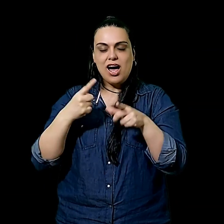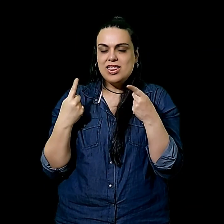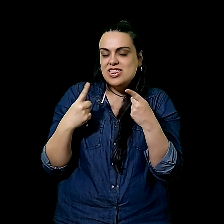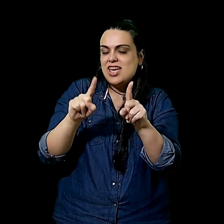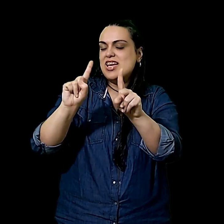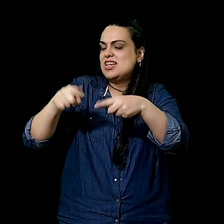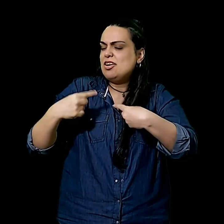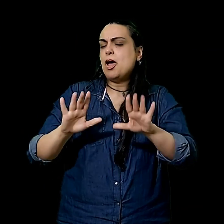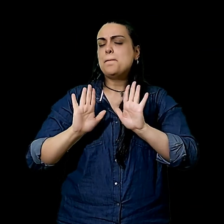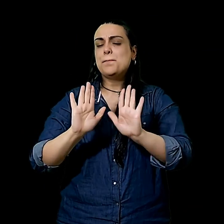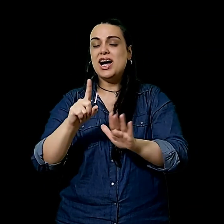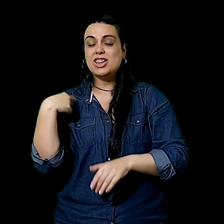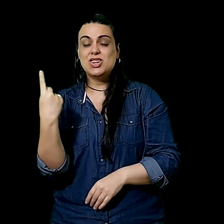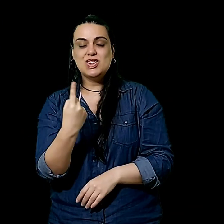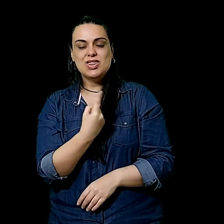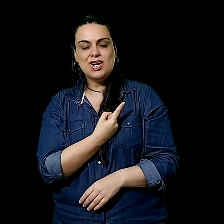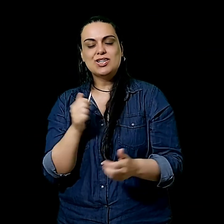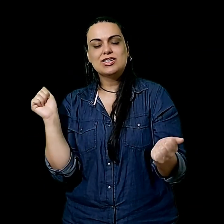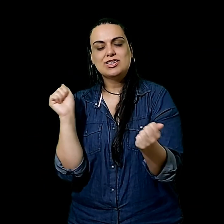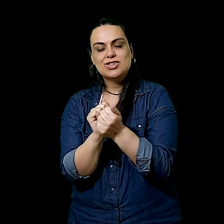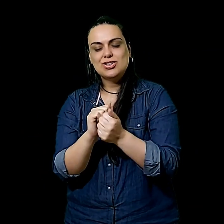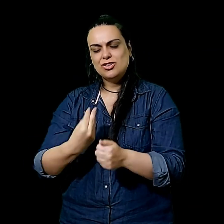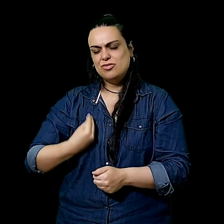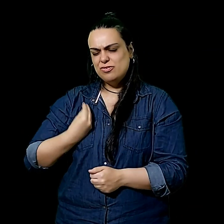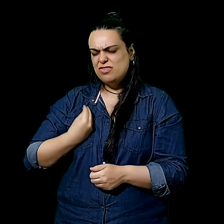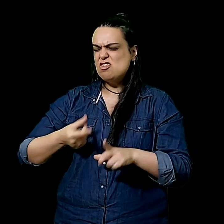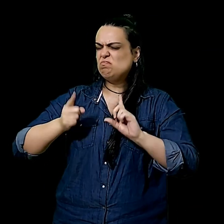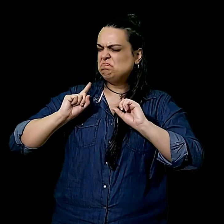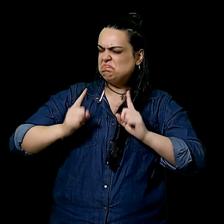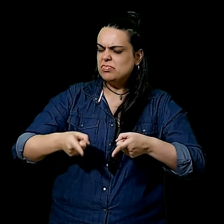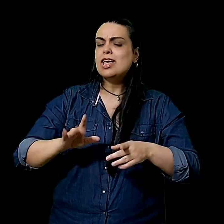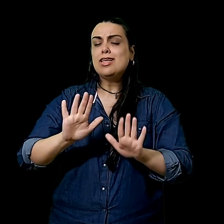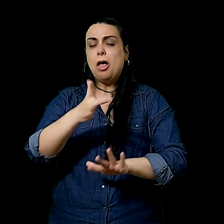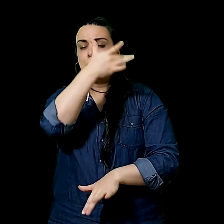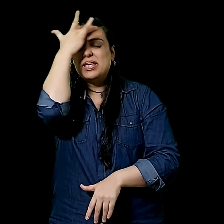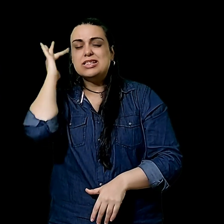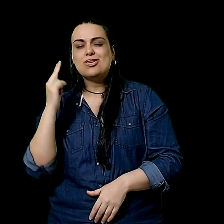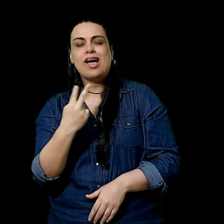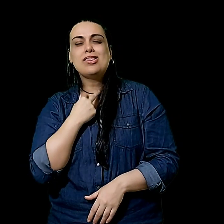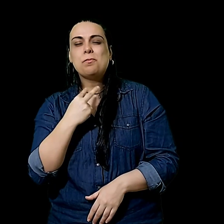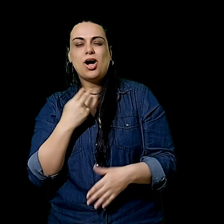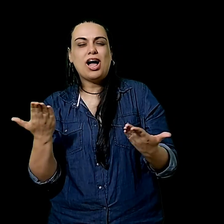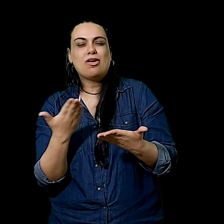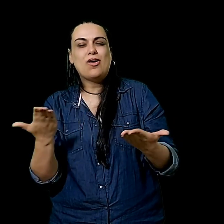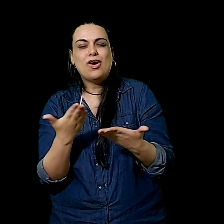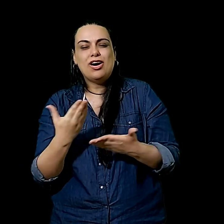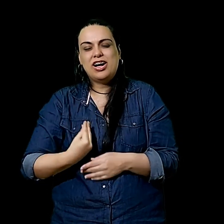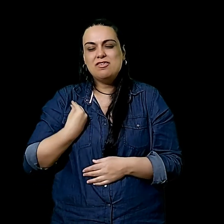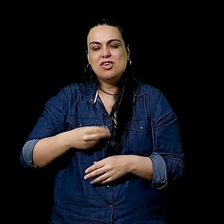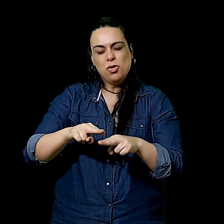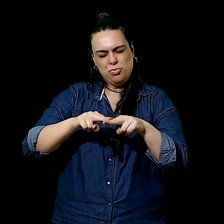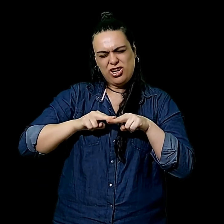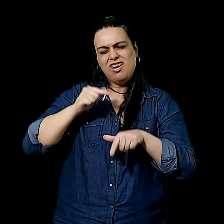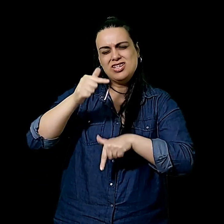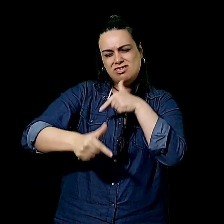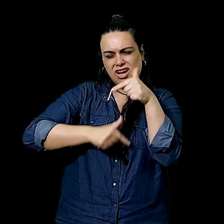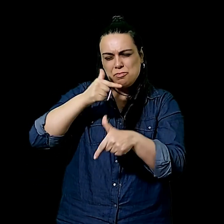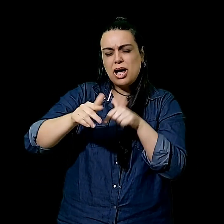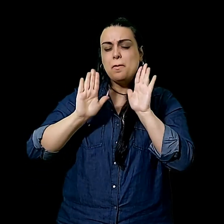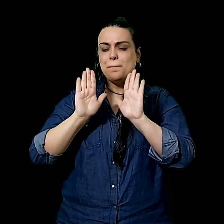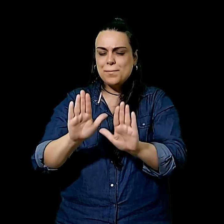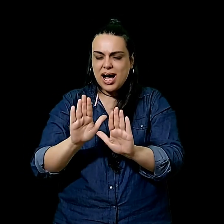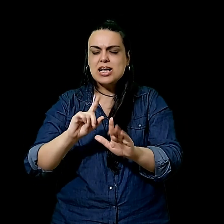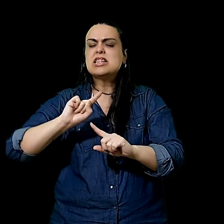desafiador, ó Pai, mas nós estamos aqui. E aqueles que não estão conosco agora, mas no tempo deste dia, Senhor,